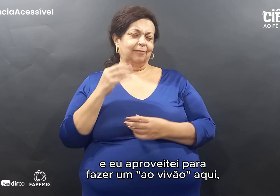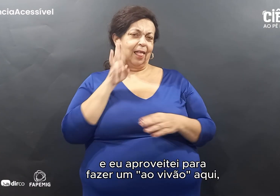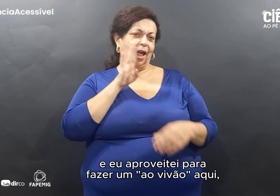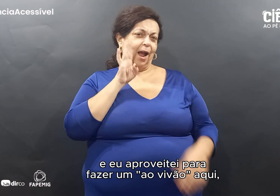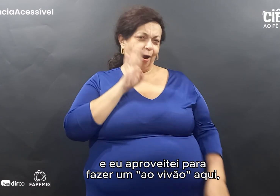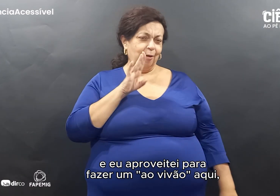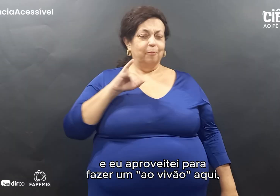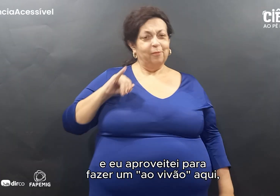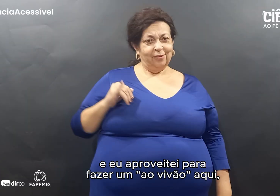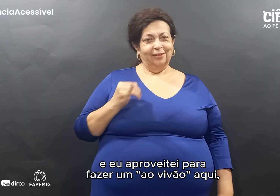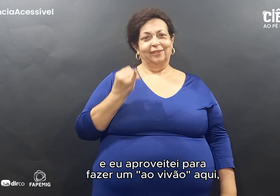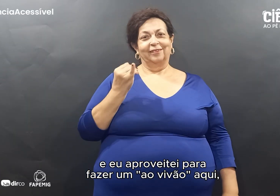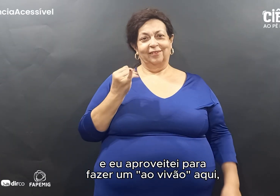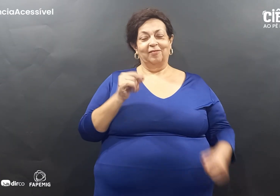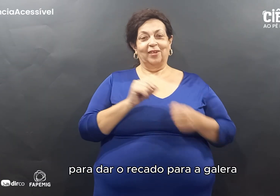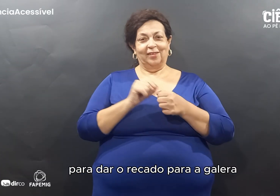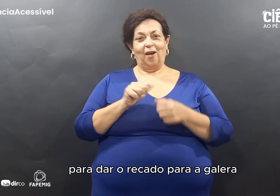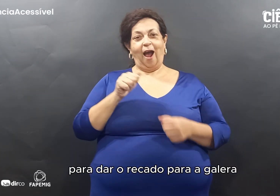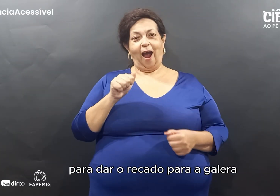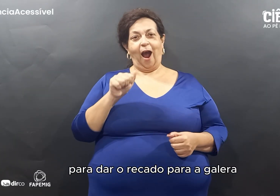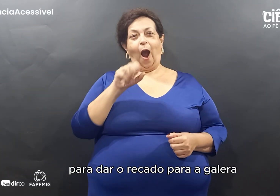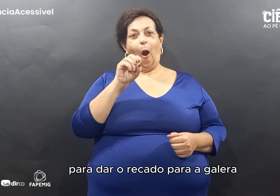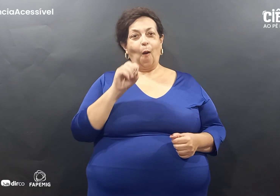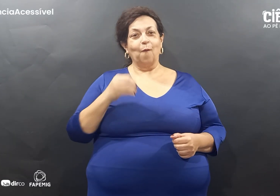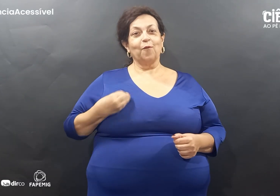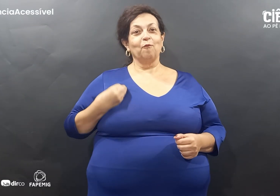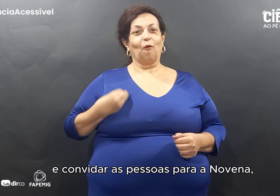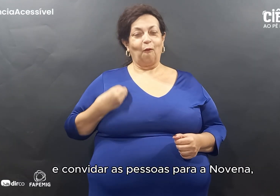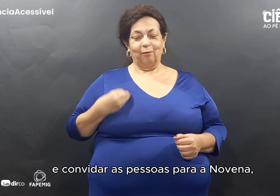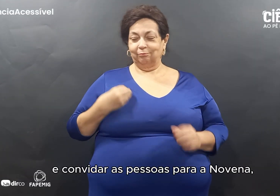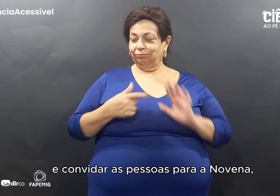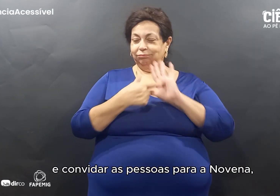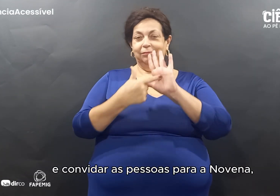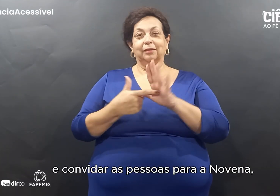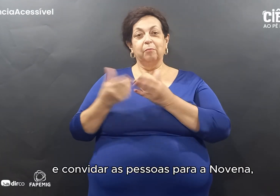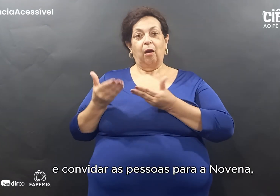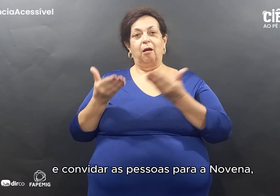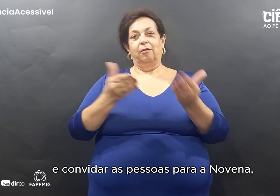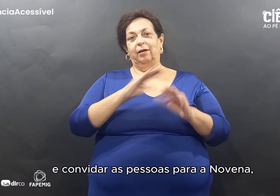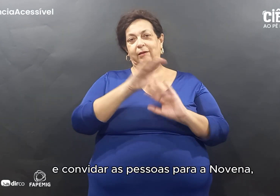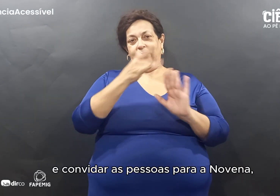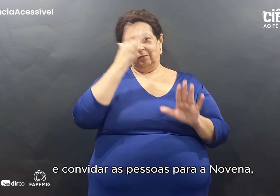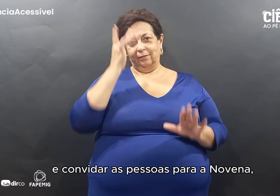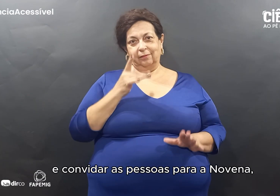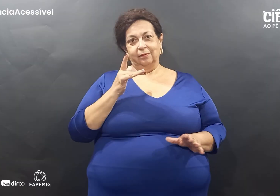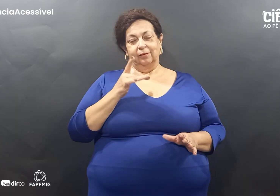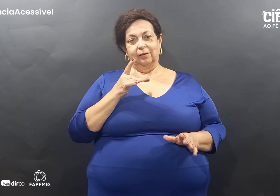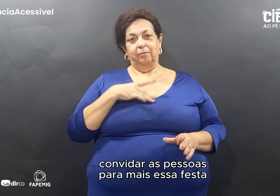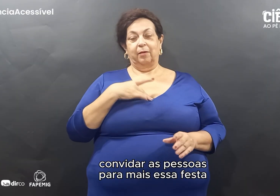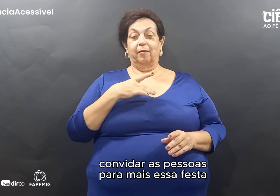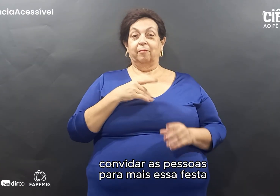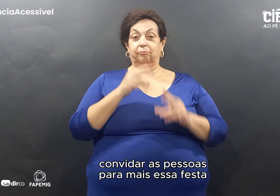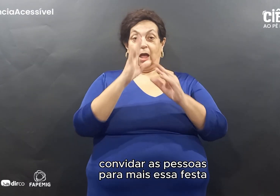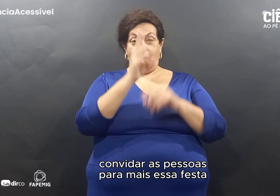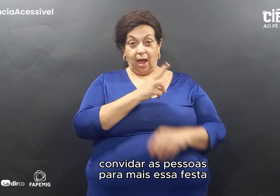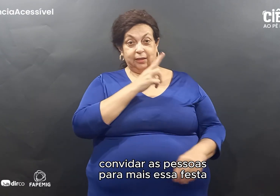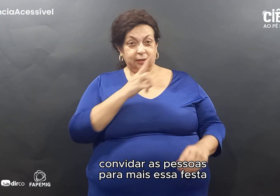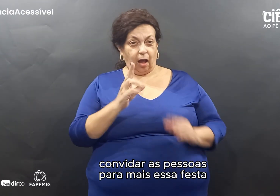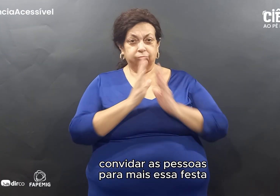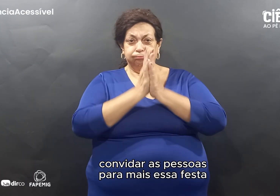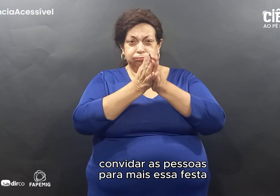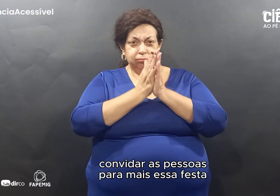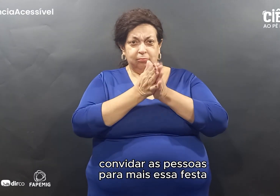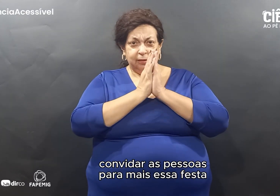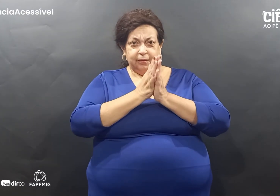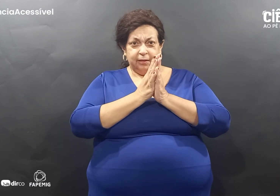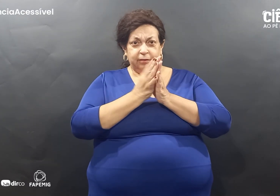legal, e eu aproveitei para fazer um ao vivão aqui para dar o recado para a galera, convidar as pessoas para a novena, convidar as pessoas para